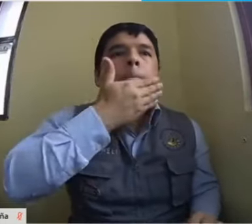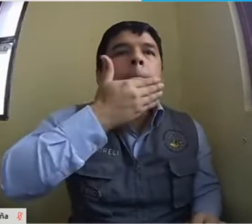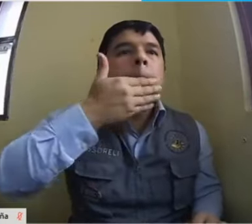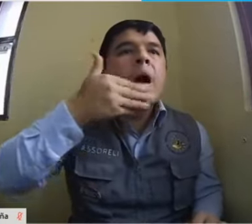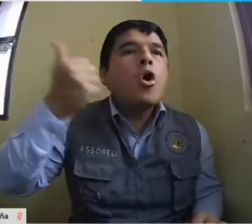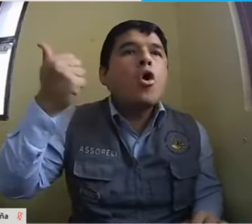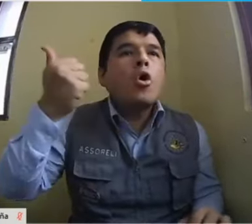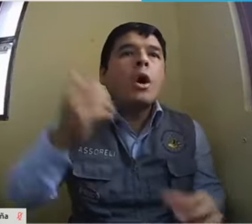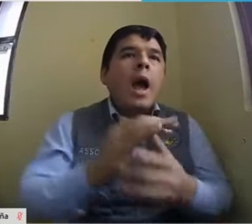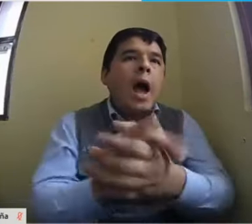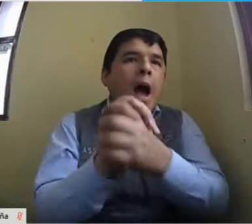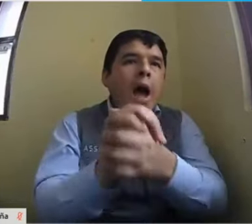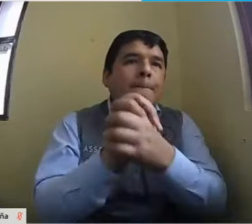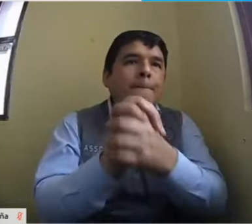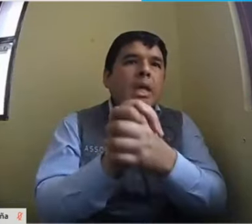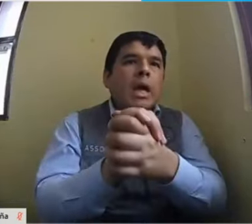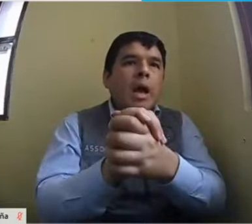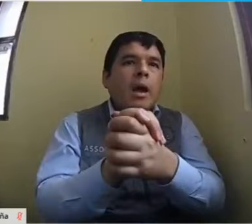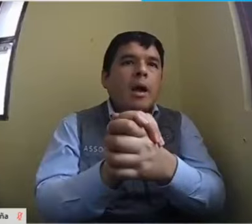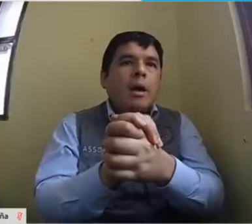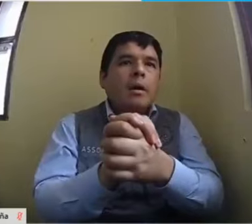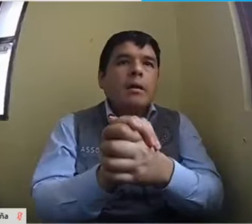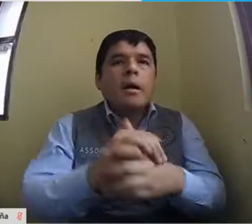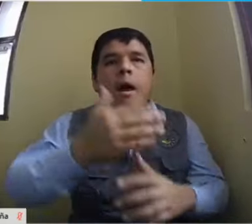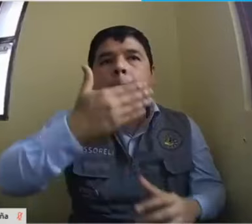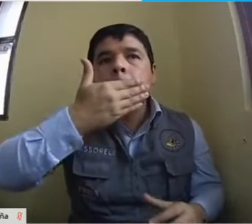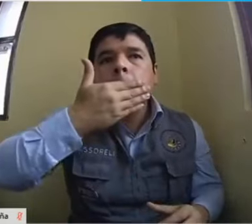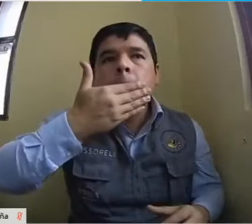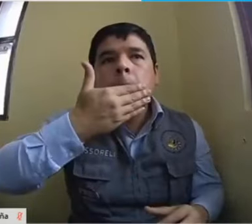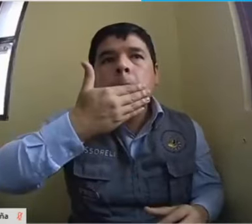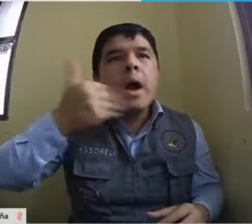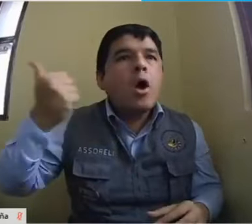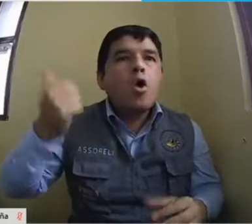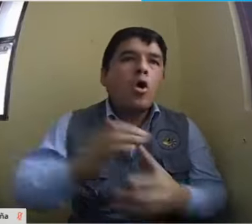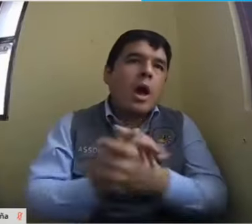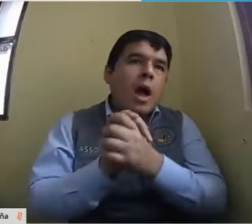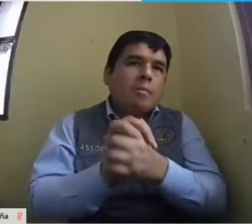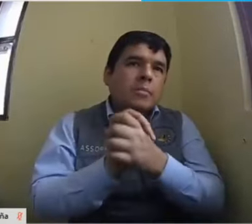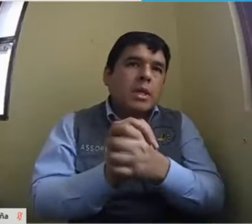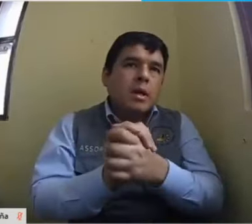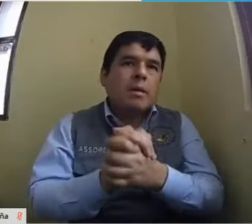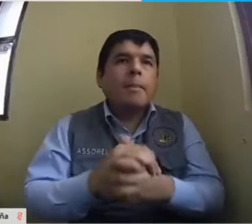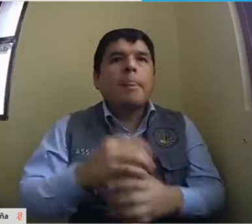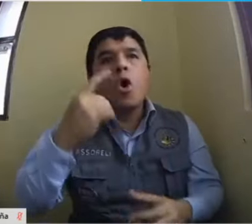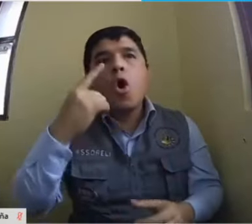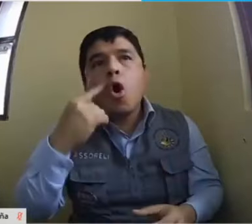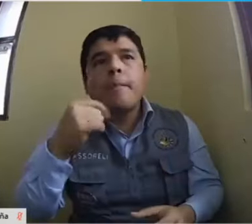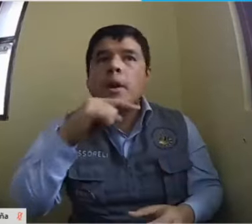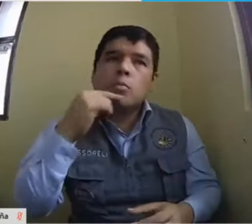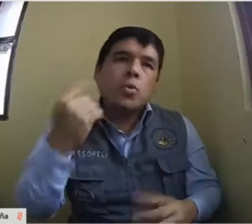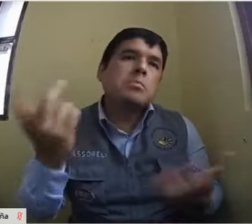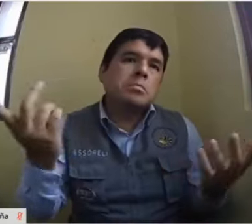algunas sí las puede ver. Esa es la seña de mejor. Mejor amigo, mejor amiga, mejor es toda la